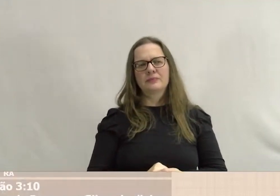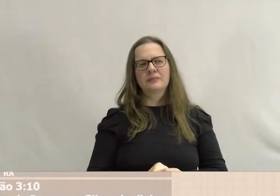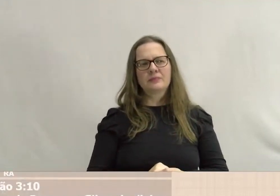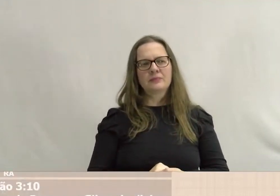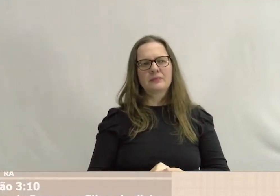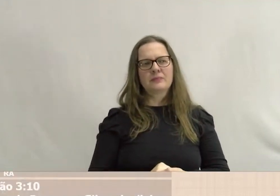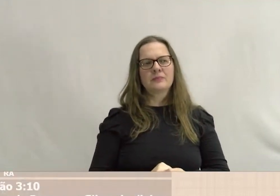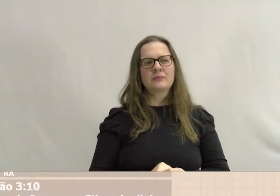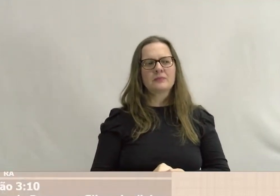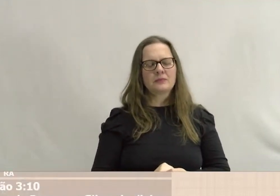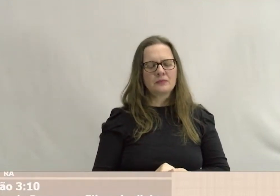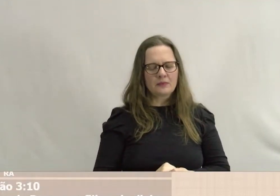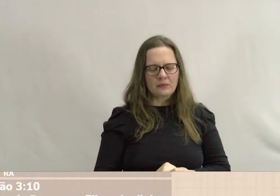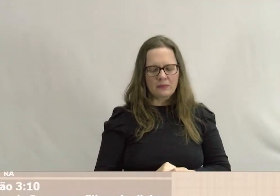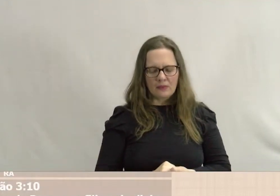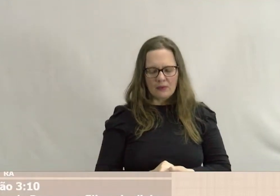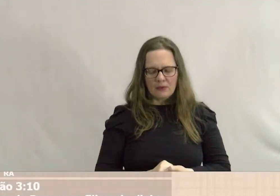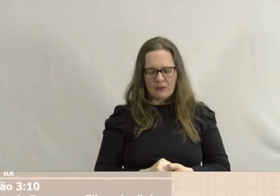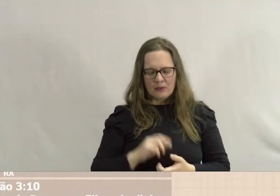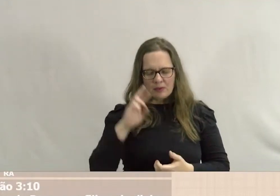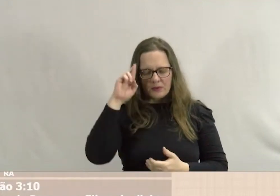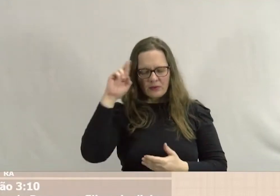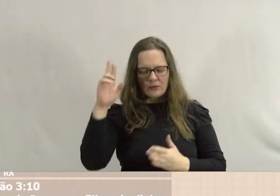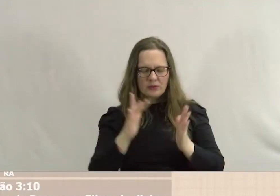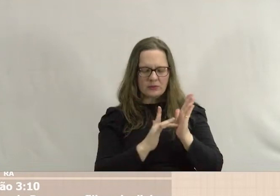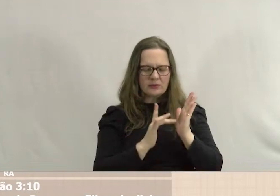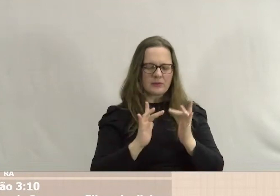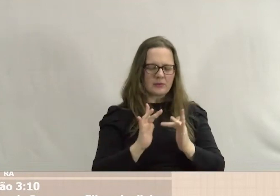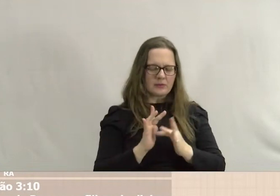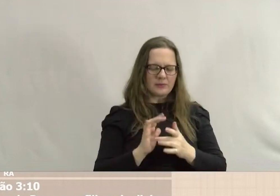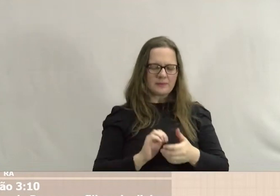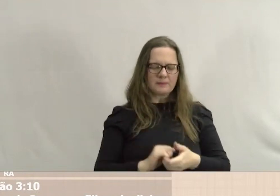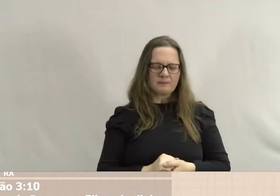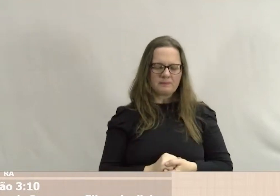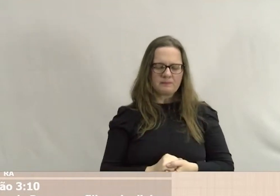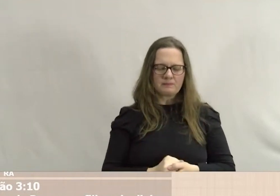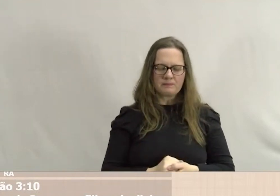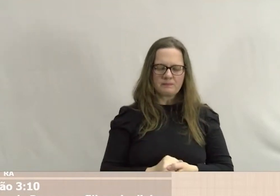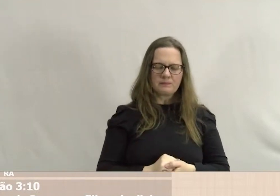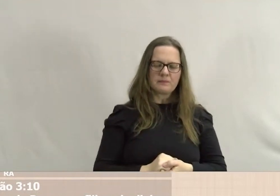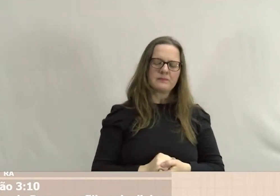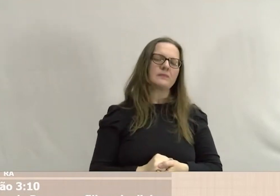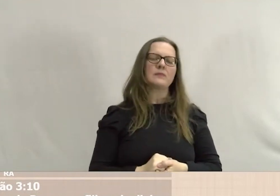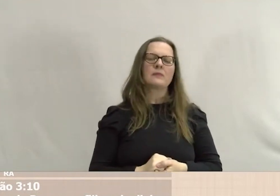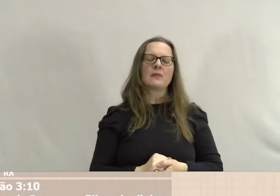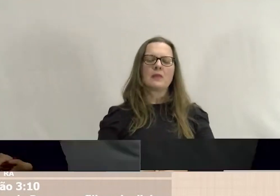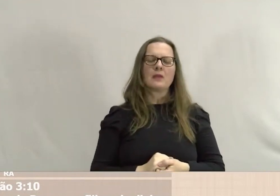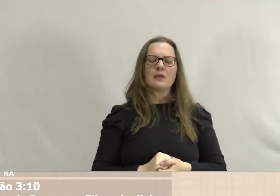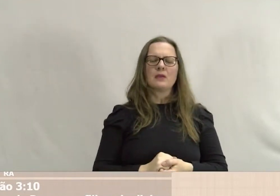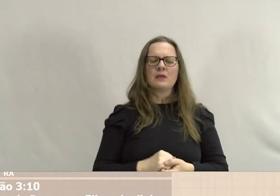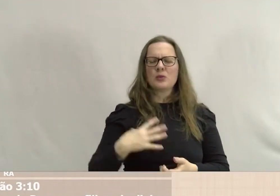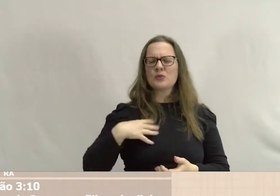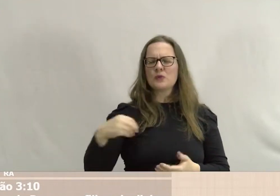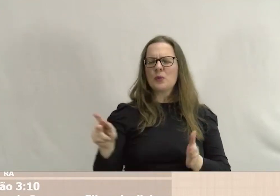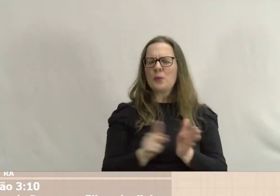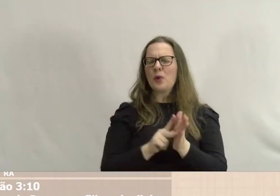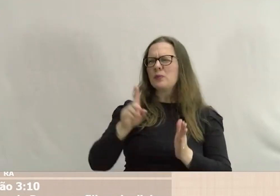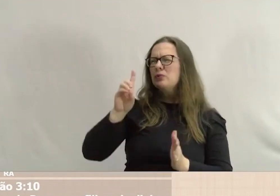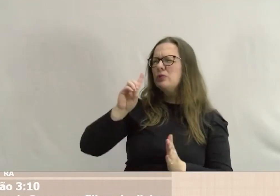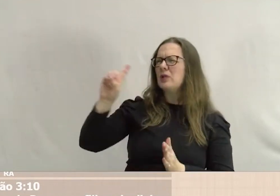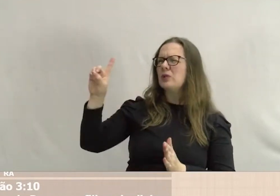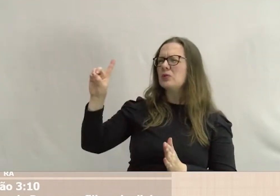Senhor Jesus. Nisto são manifestos os filhos de Deus e os